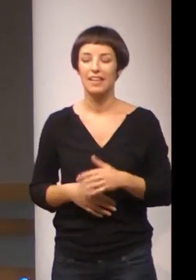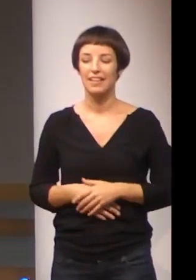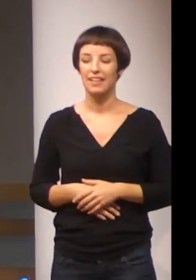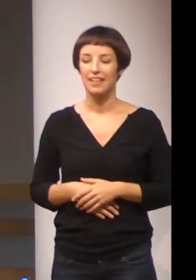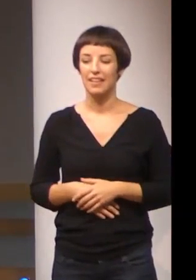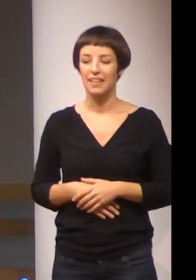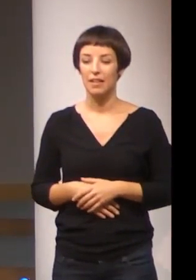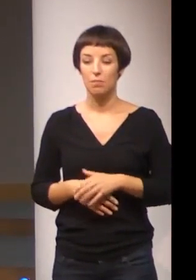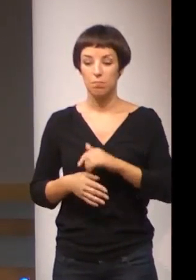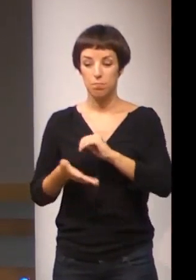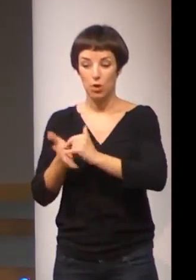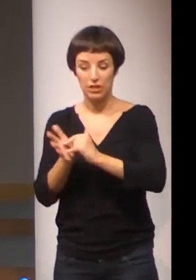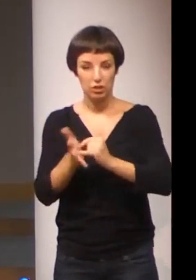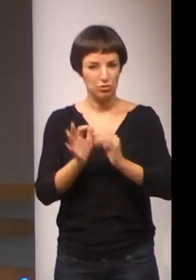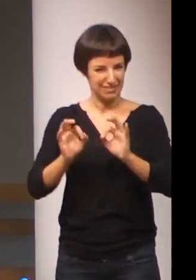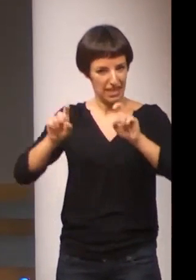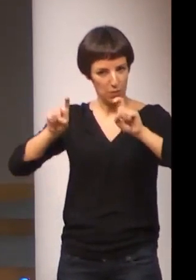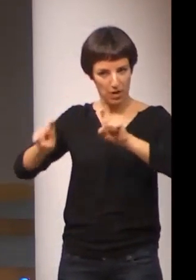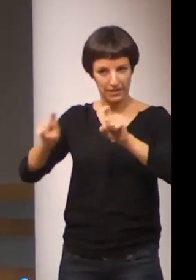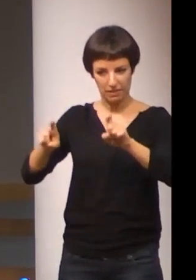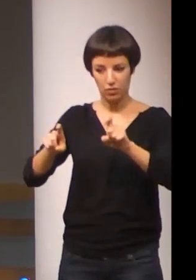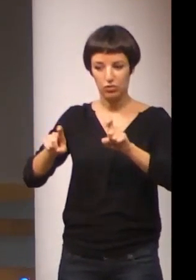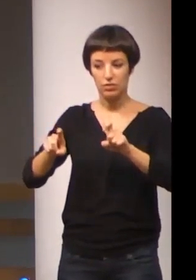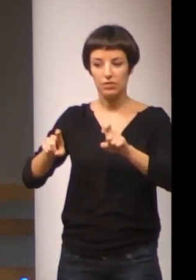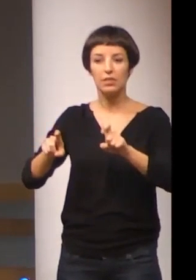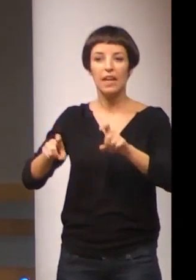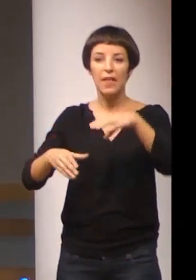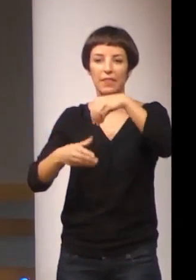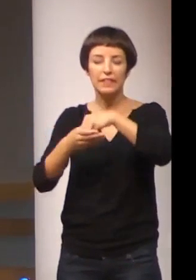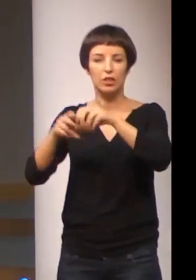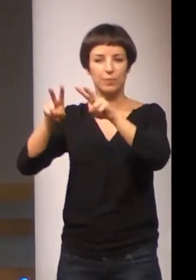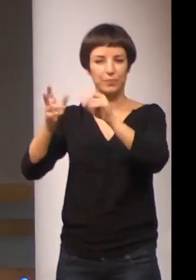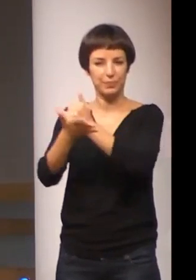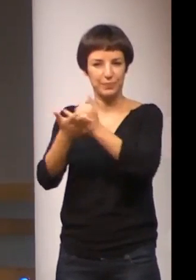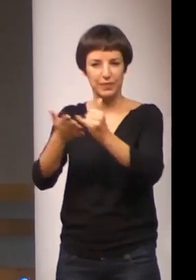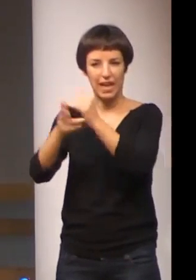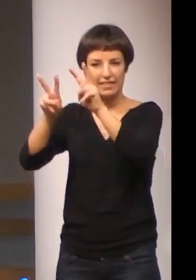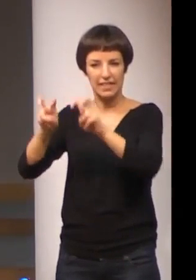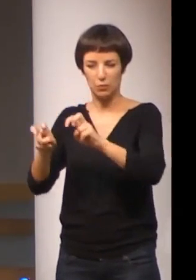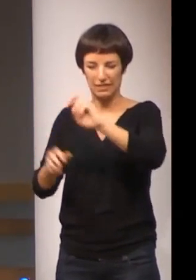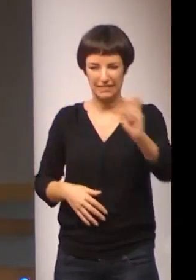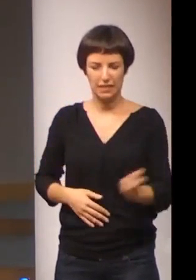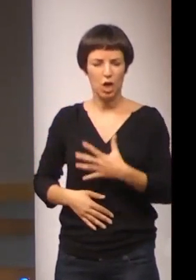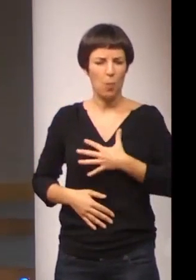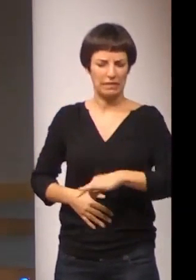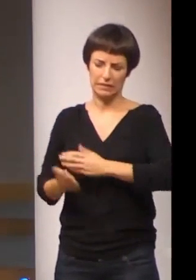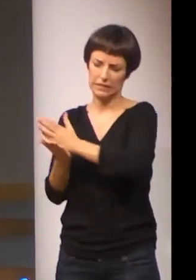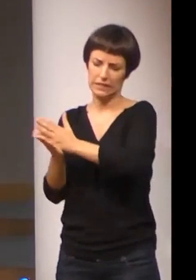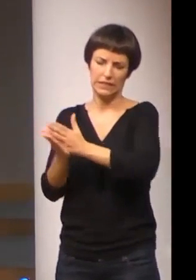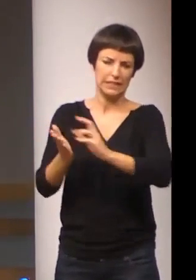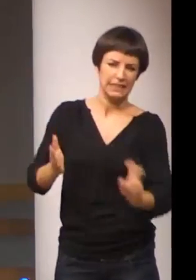de proyectos educativos que involucran varias materias, competencias diversas, donde lo